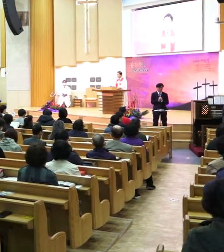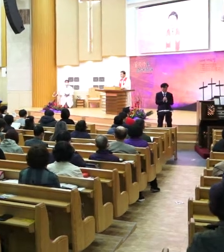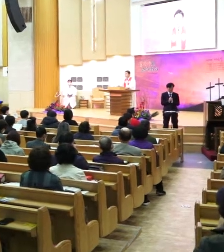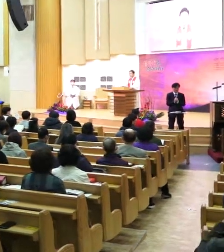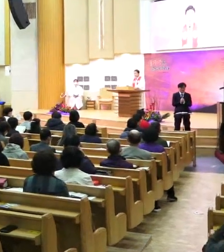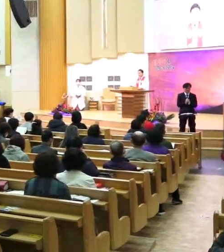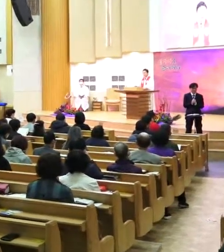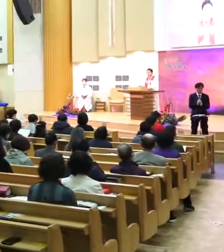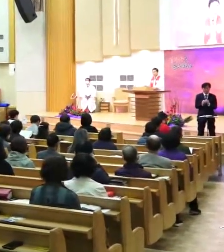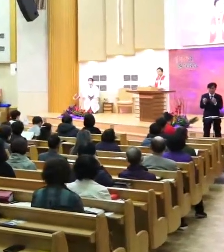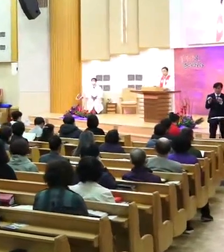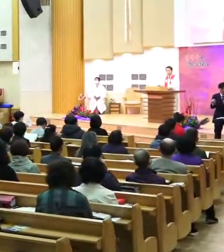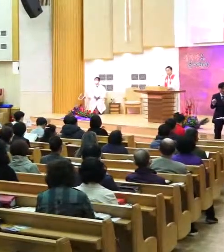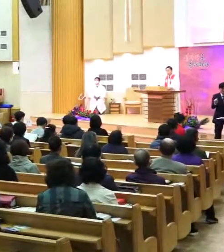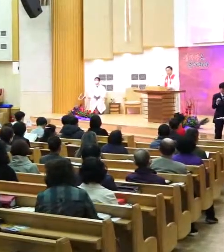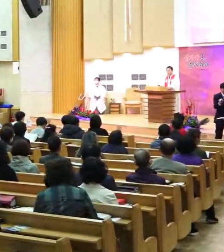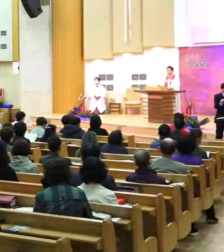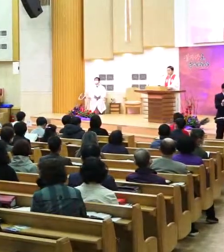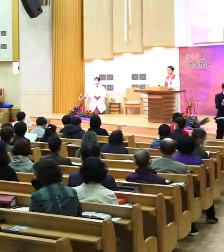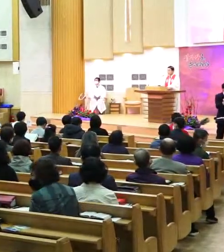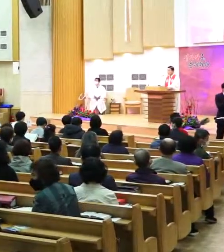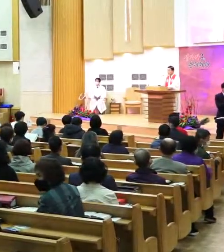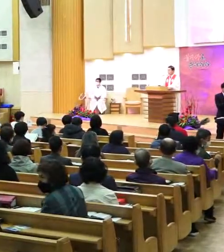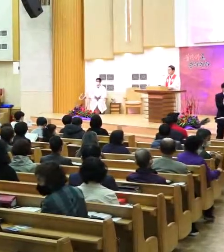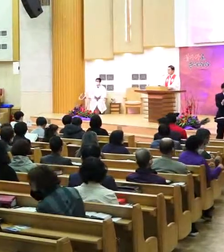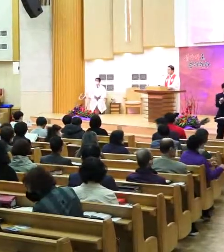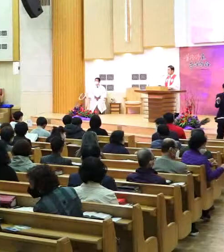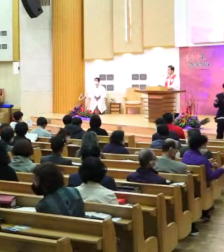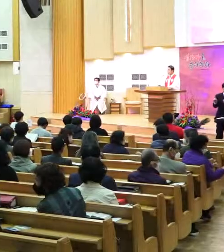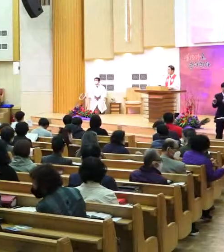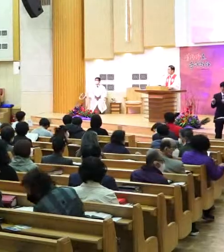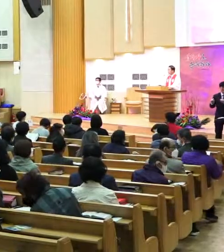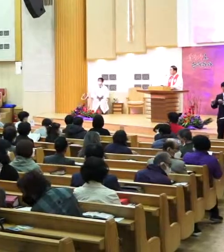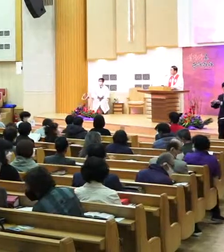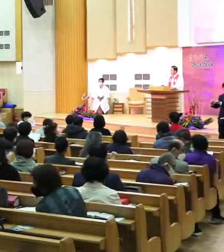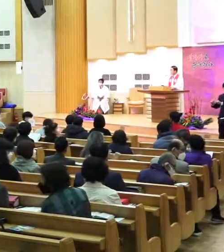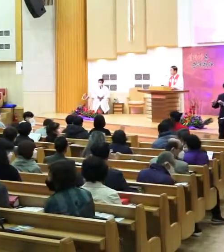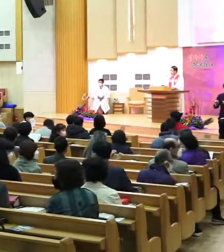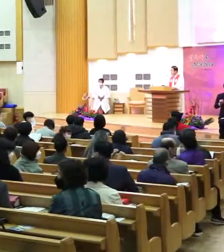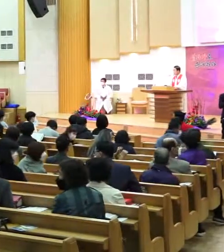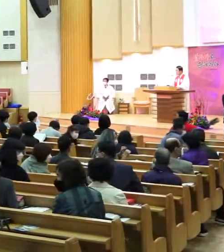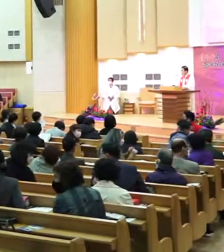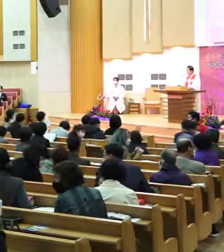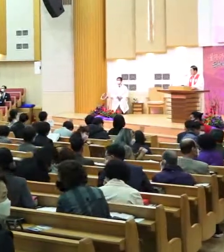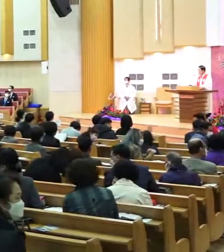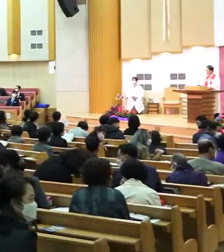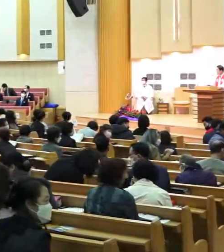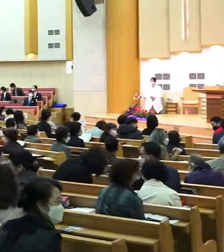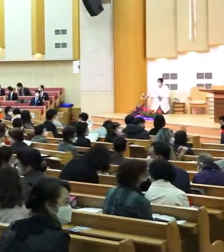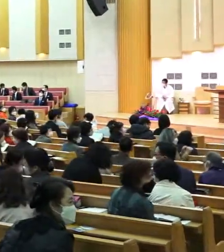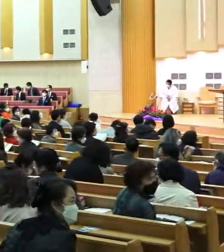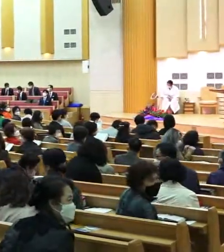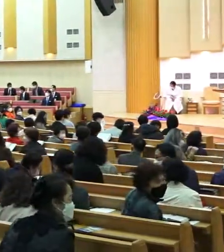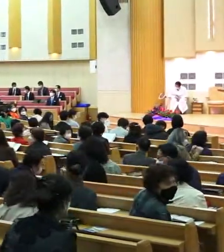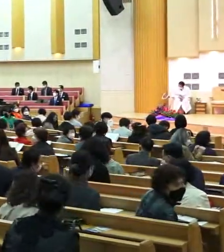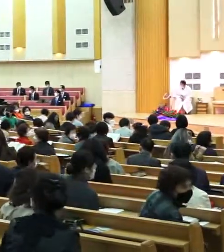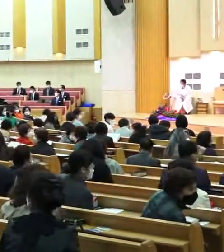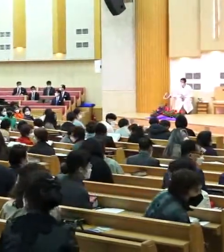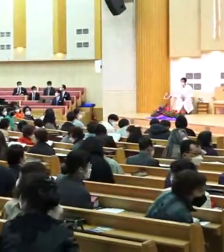우리 서로 한번 인사 나누겠습니다. 좌우 앞뒤를 보시면서 몸을 좀 펴시고요. 주의 사랑으로 사랑합니다.